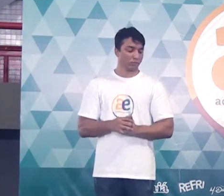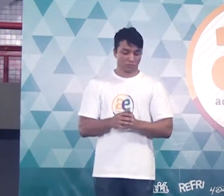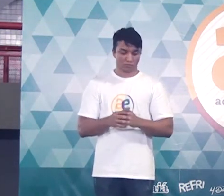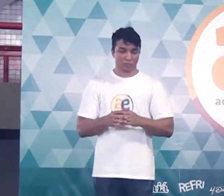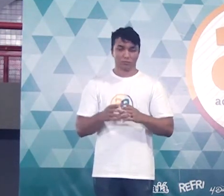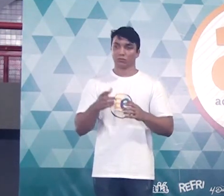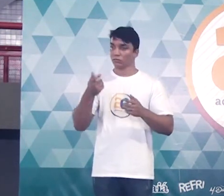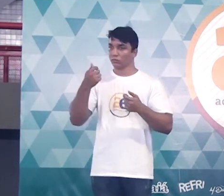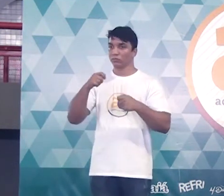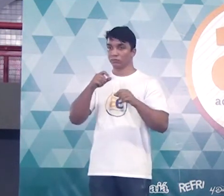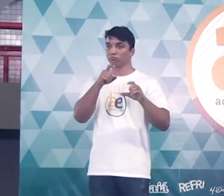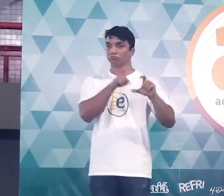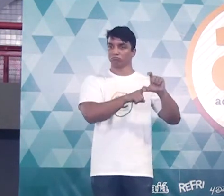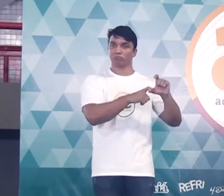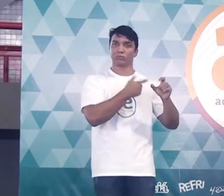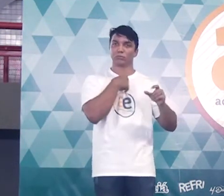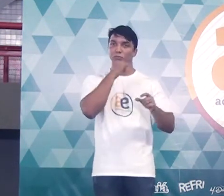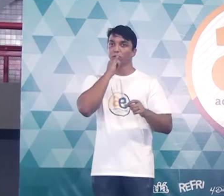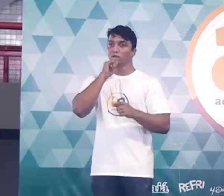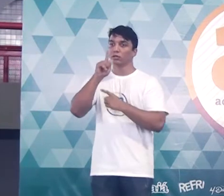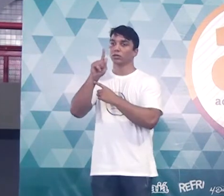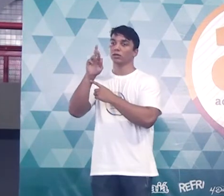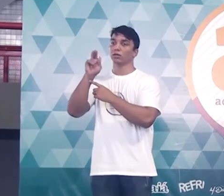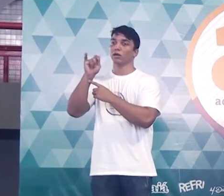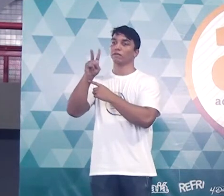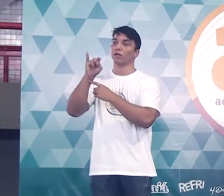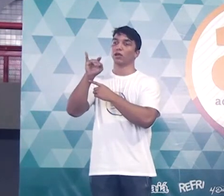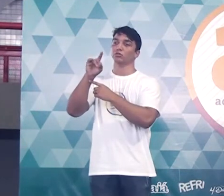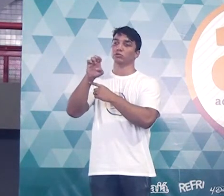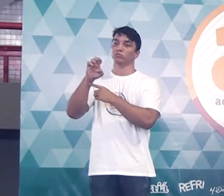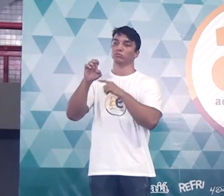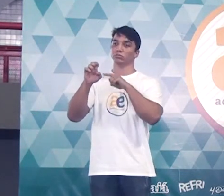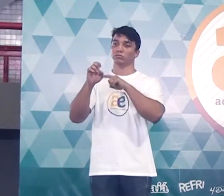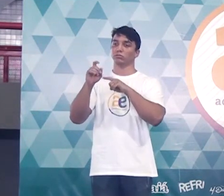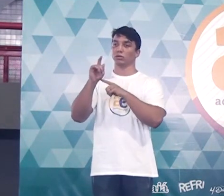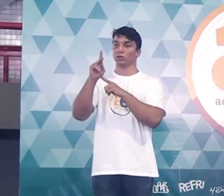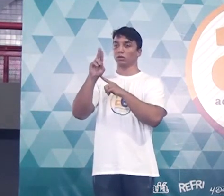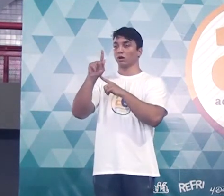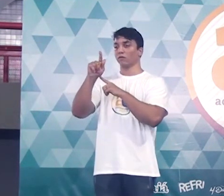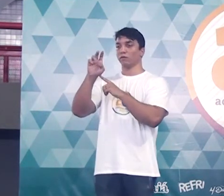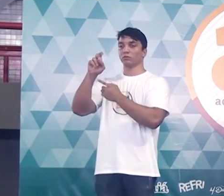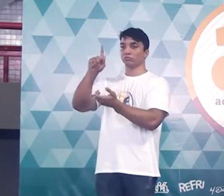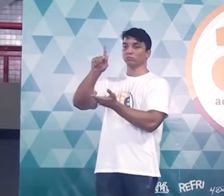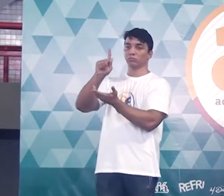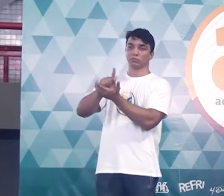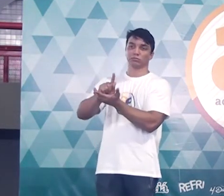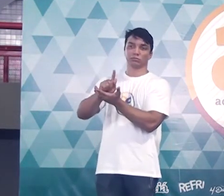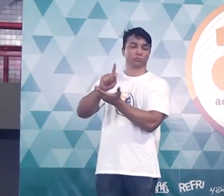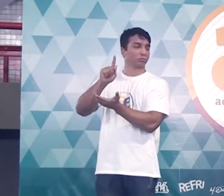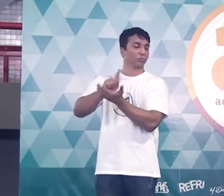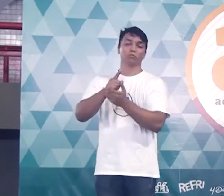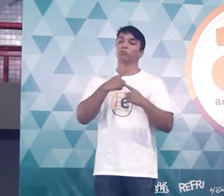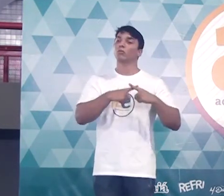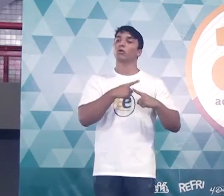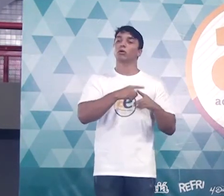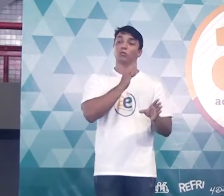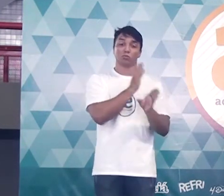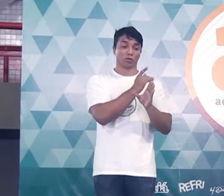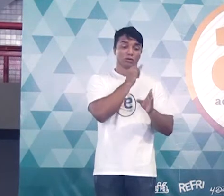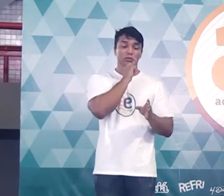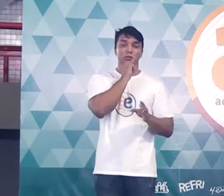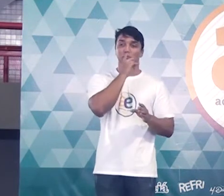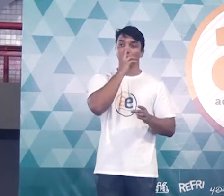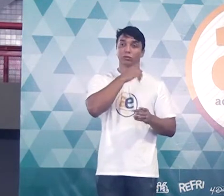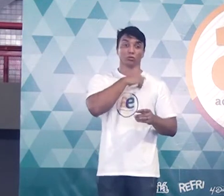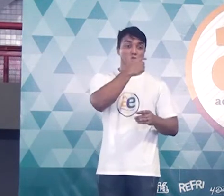Ela depende da gravidade. Só faltou o cri, né? Mas ela depende da gravidade. Por quê? Se